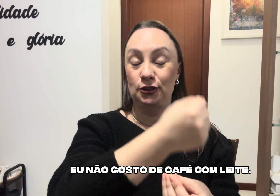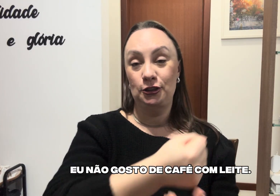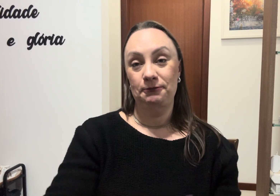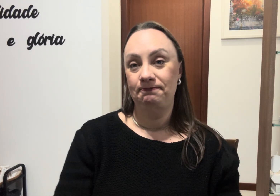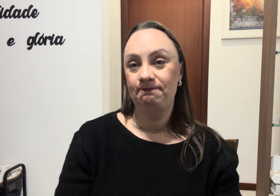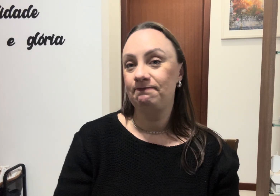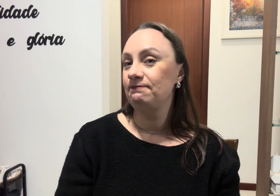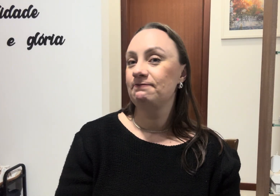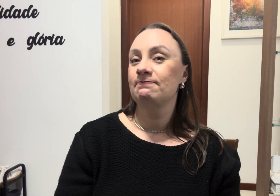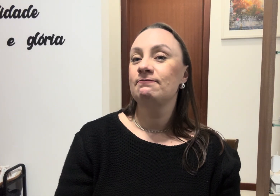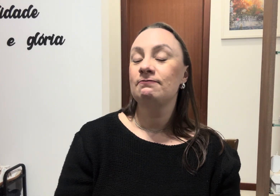leite.